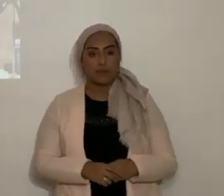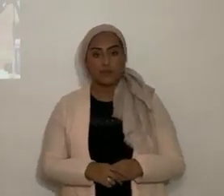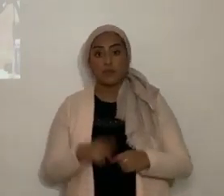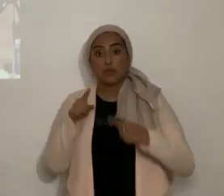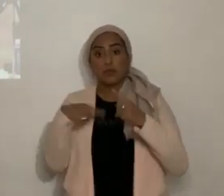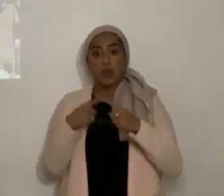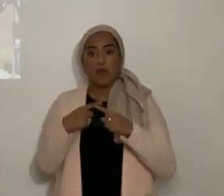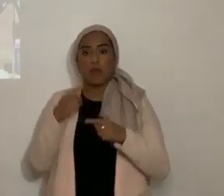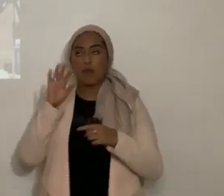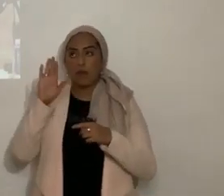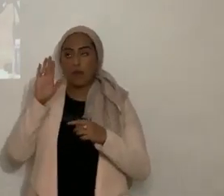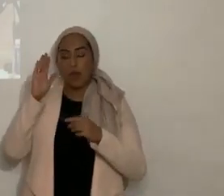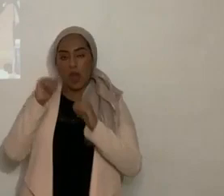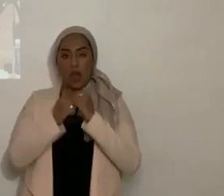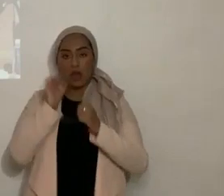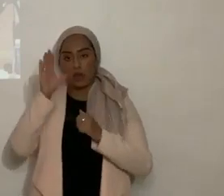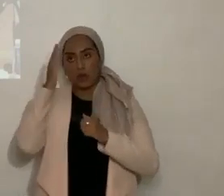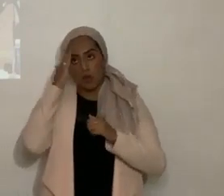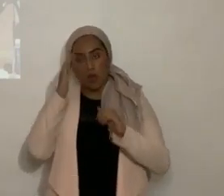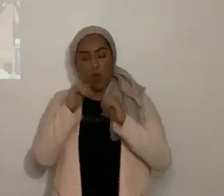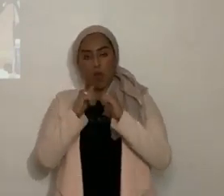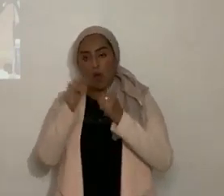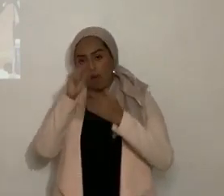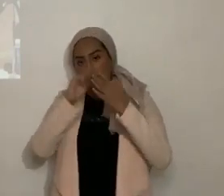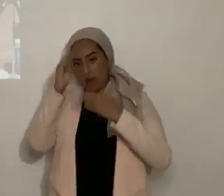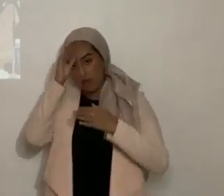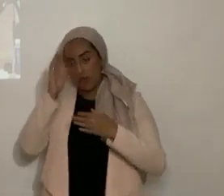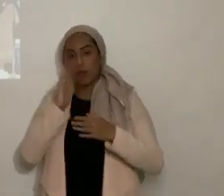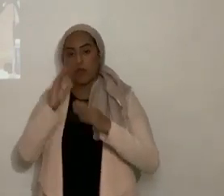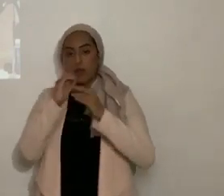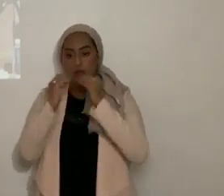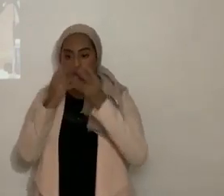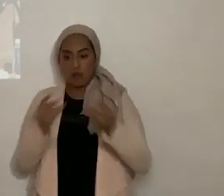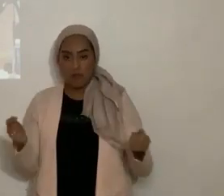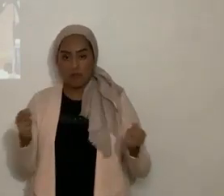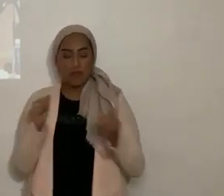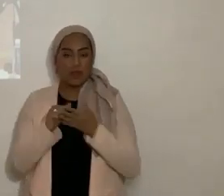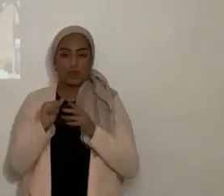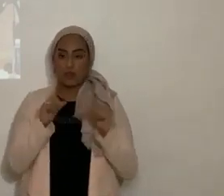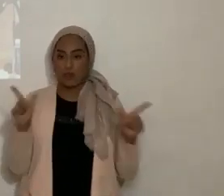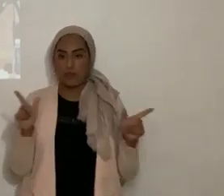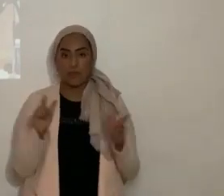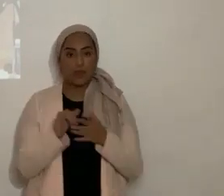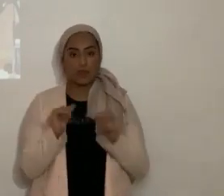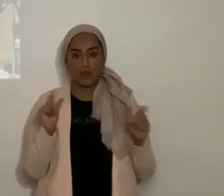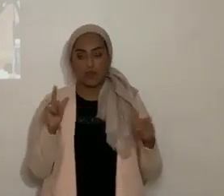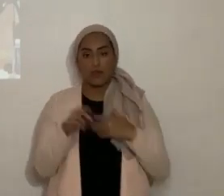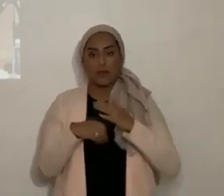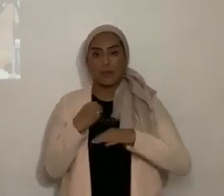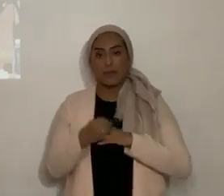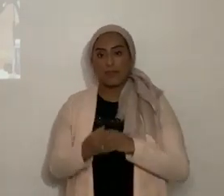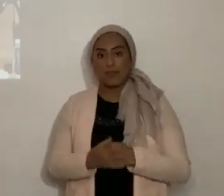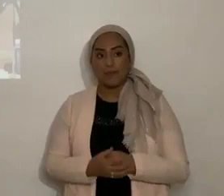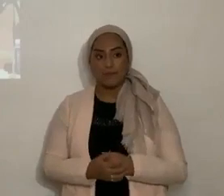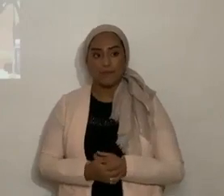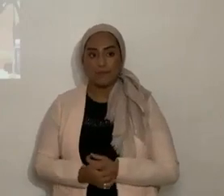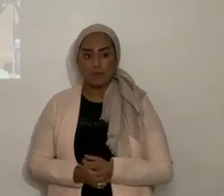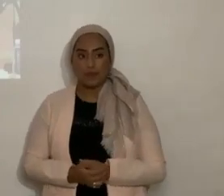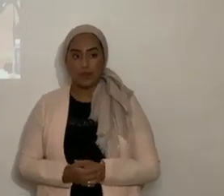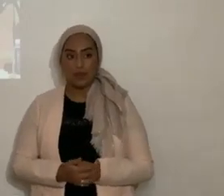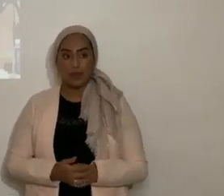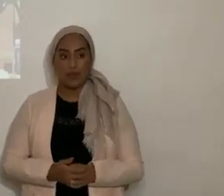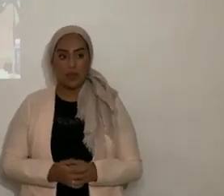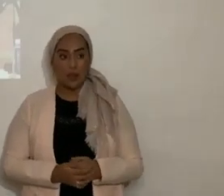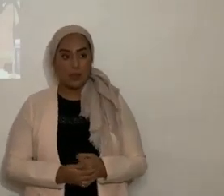¿Cuándo? Cuando quieras. ¿Cómo? Como quieras, Abba, pero se resolverá. Punto. Eso es todo. ¿Amén?